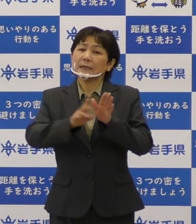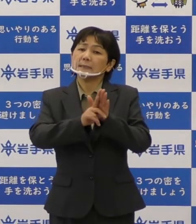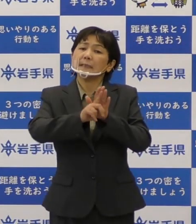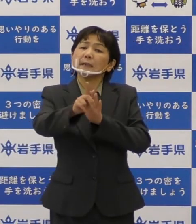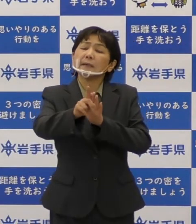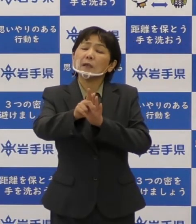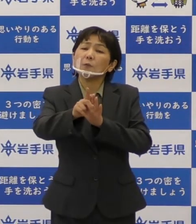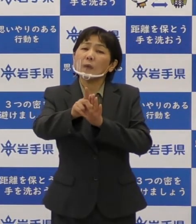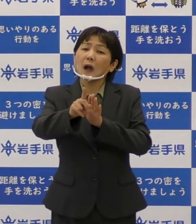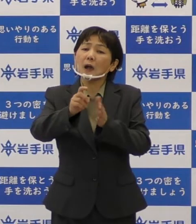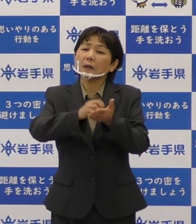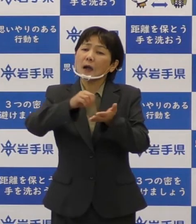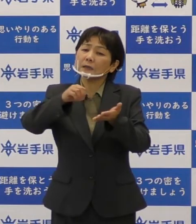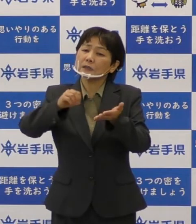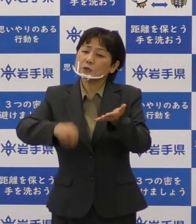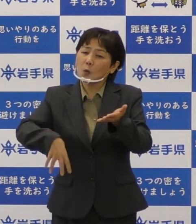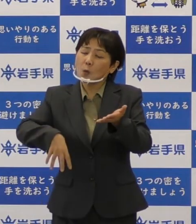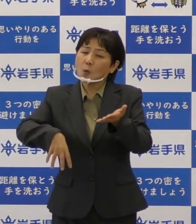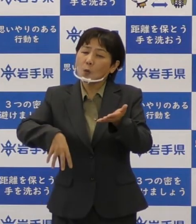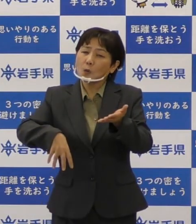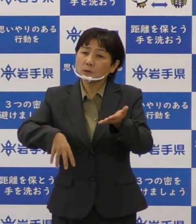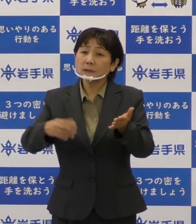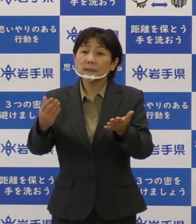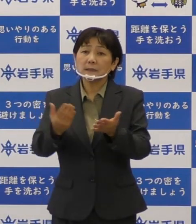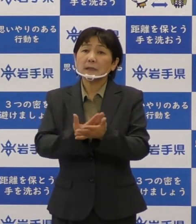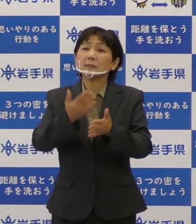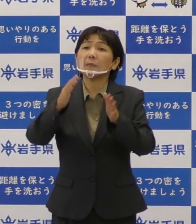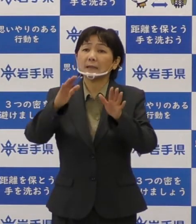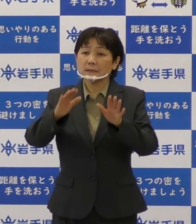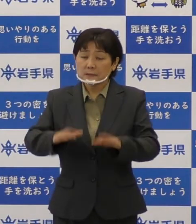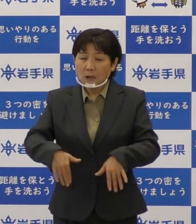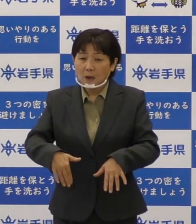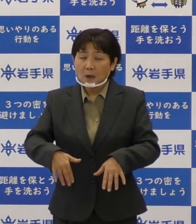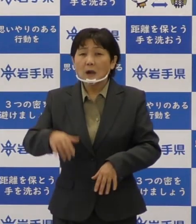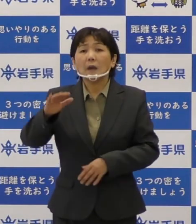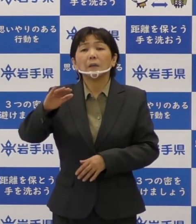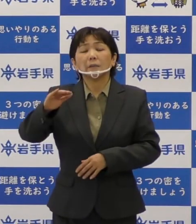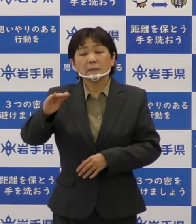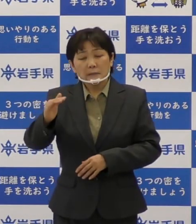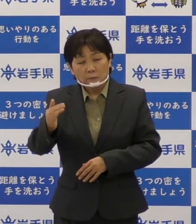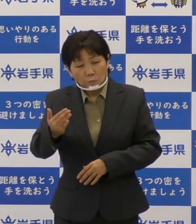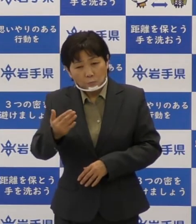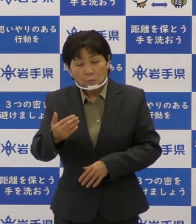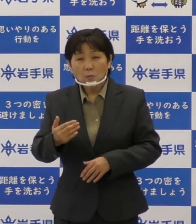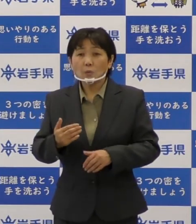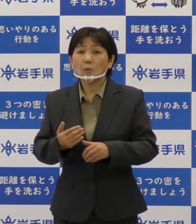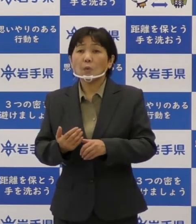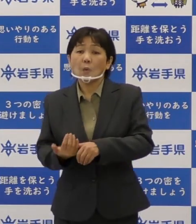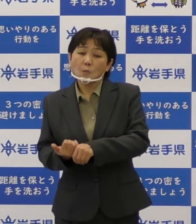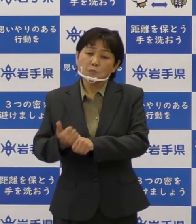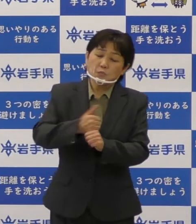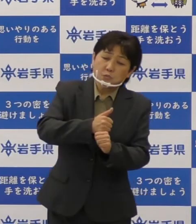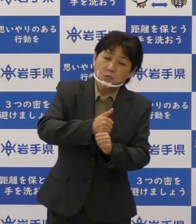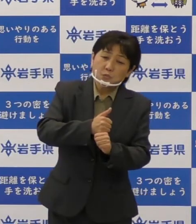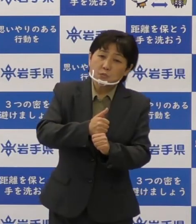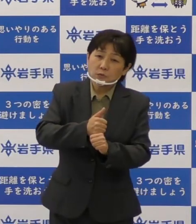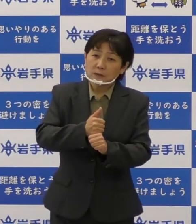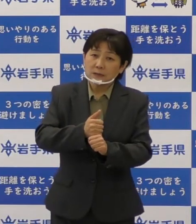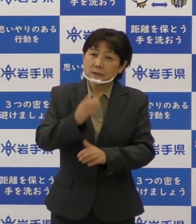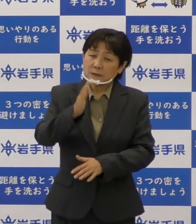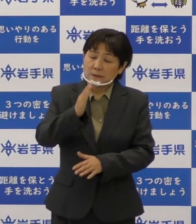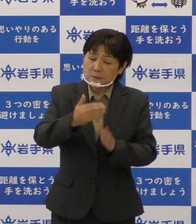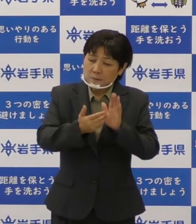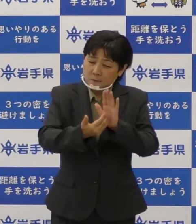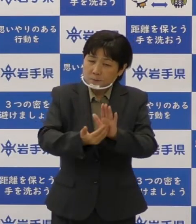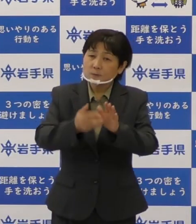リバウンドを避けるためにこうしてくださいって言ってるから、私は緊急事態宣言